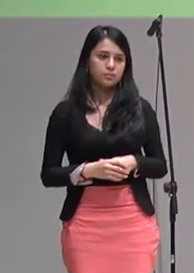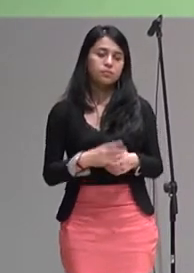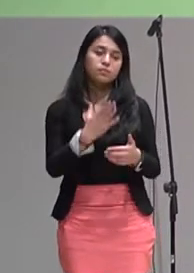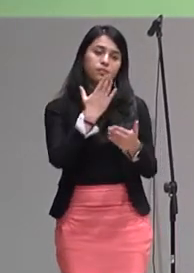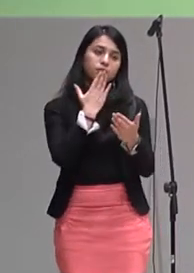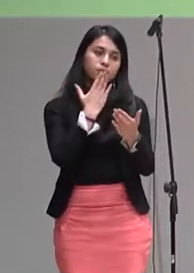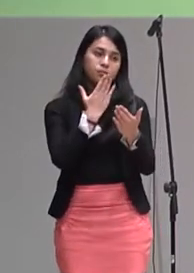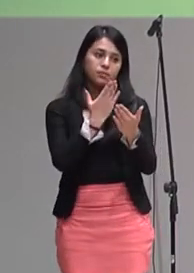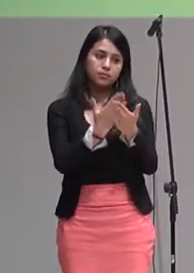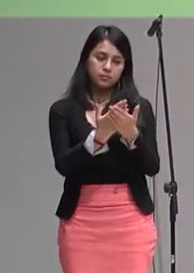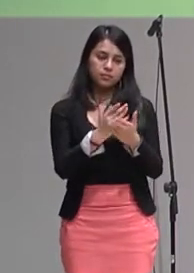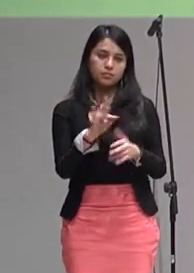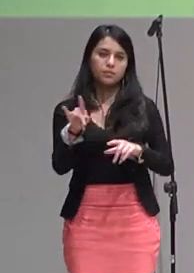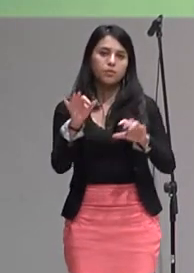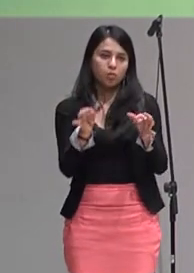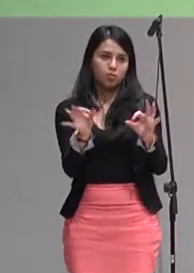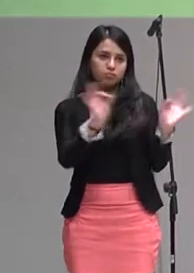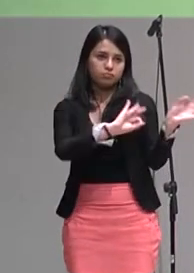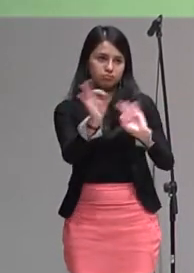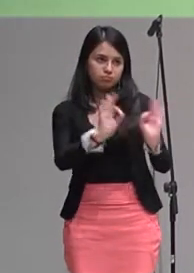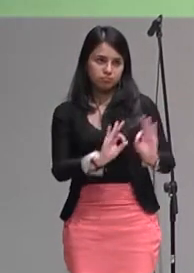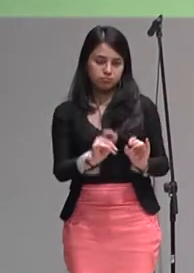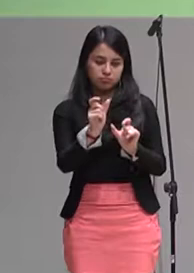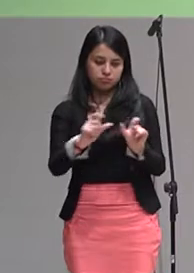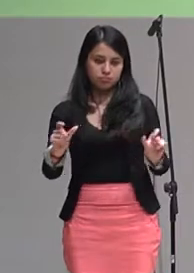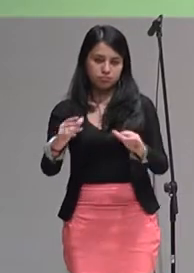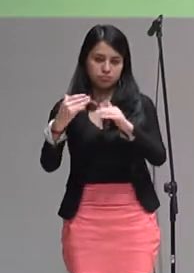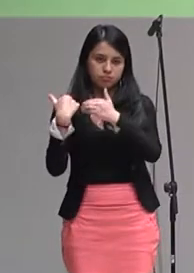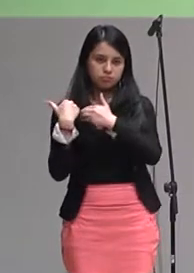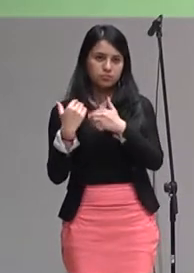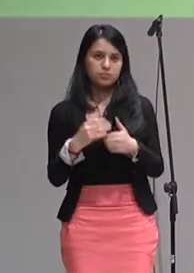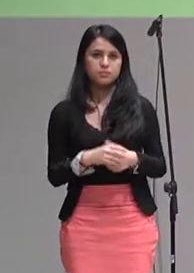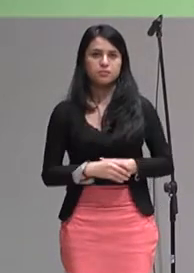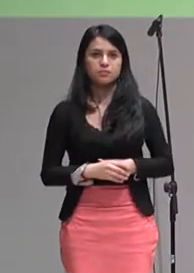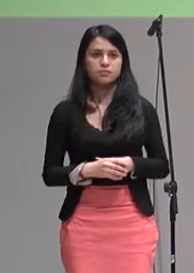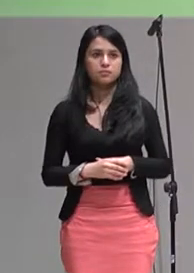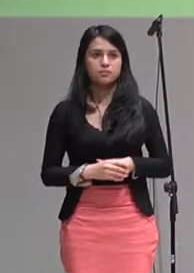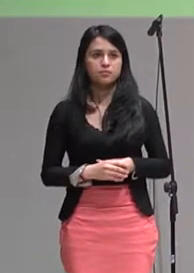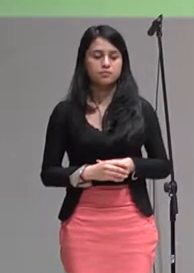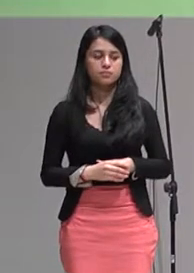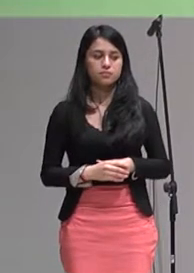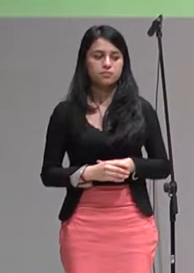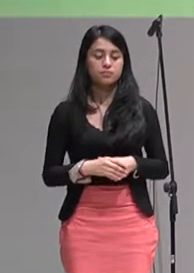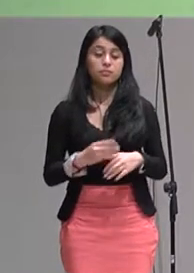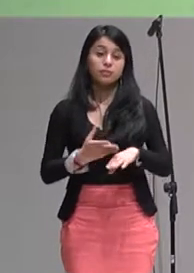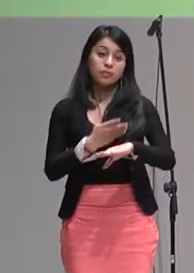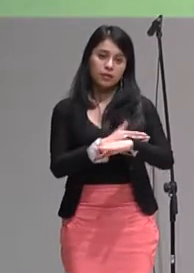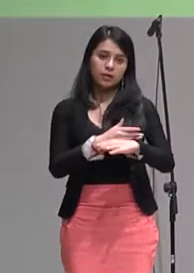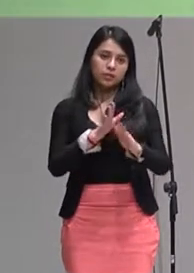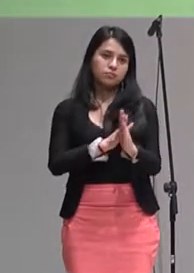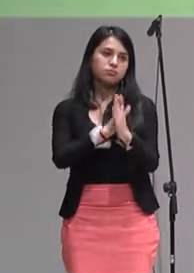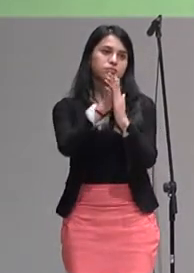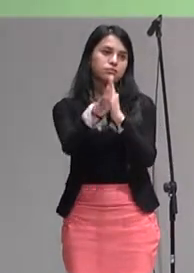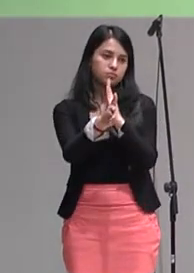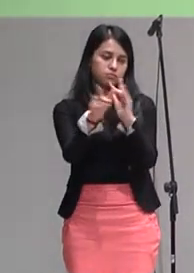Agradecimientos para los organizadores de este foro. Bueno, antes de hacer un comentario